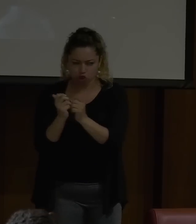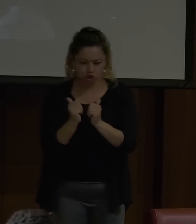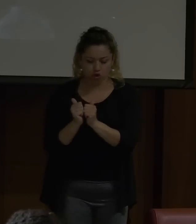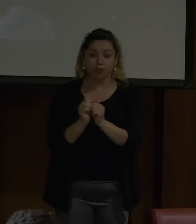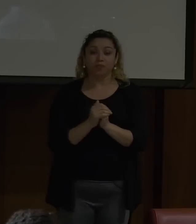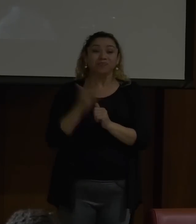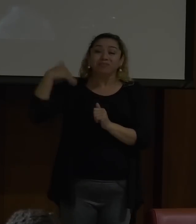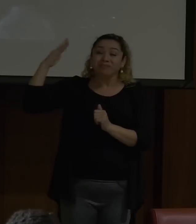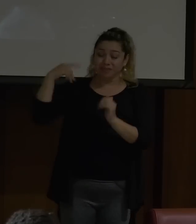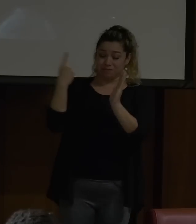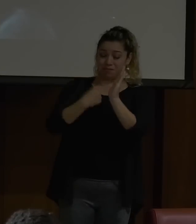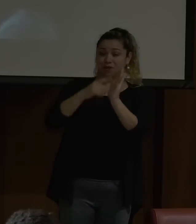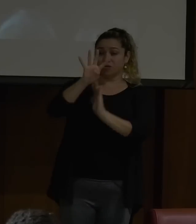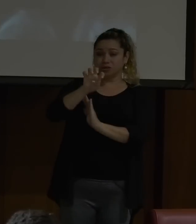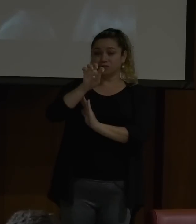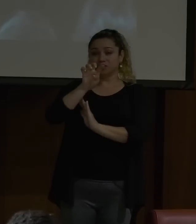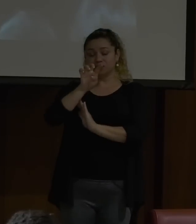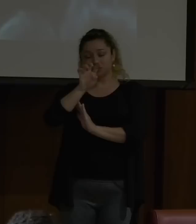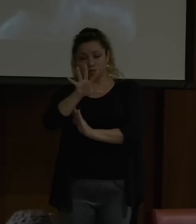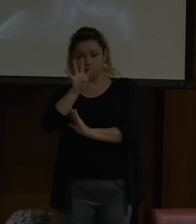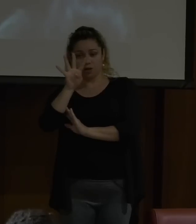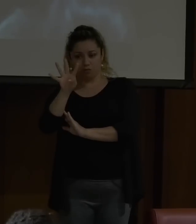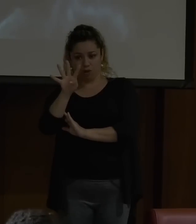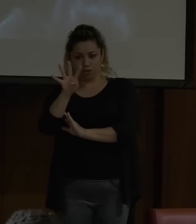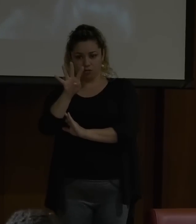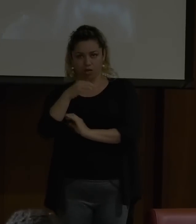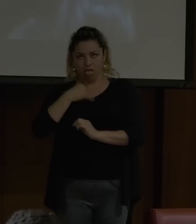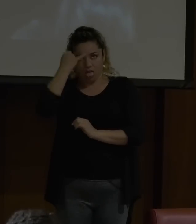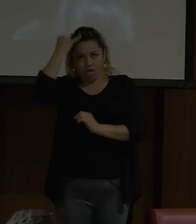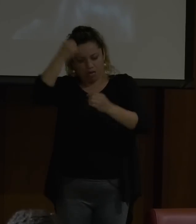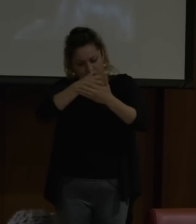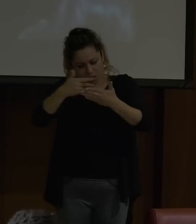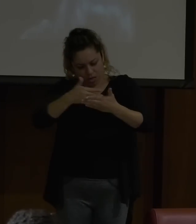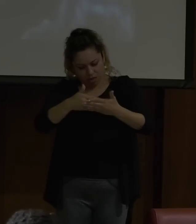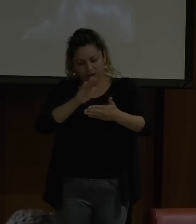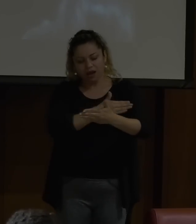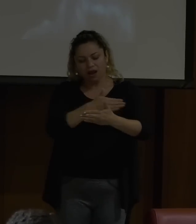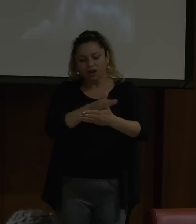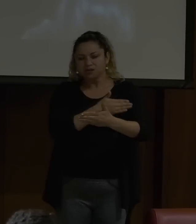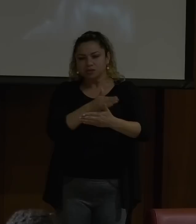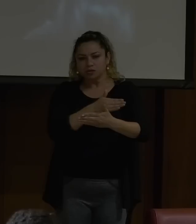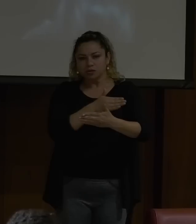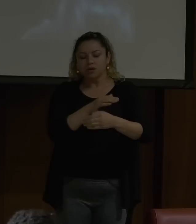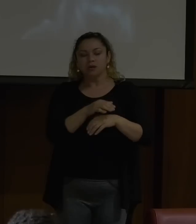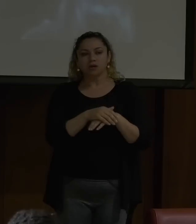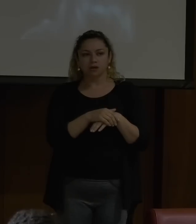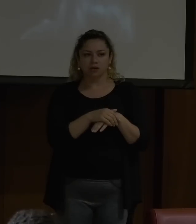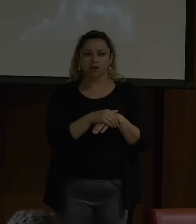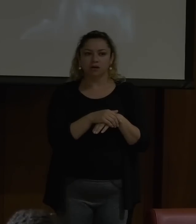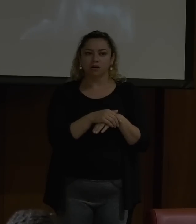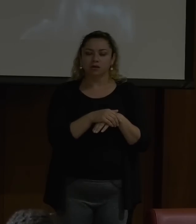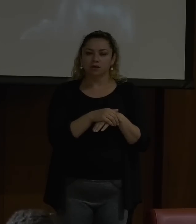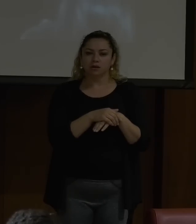En 1954 compuso en Urumita uno de sus más sentidos y celebrados cantos. Reyes Torres memorizó de inmediato